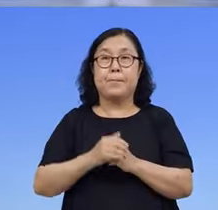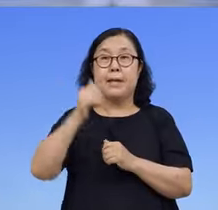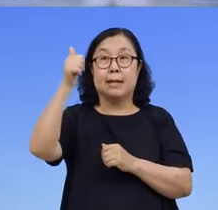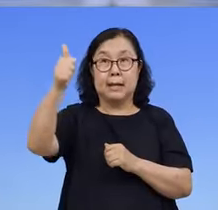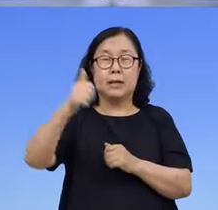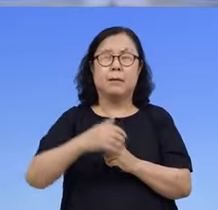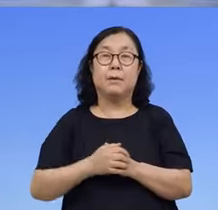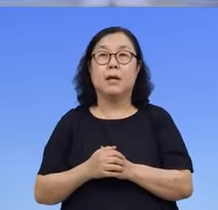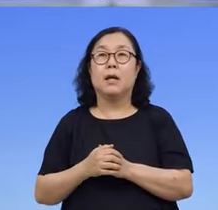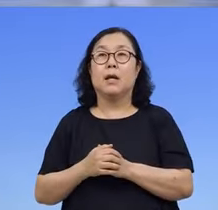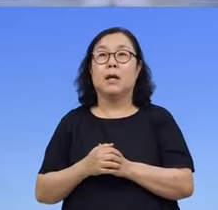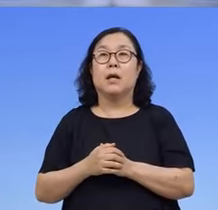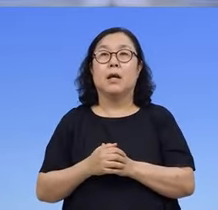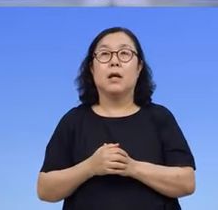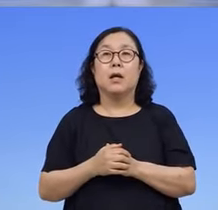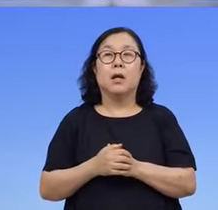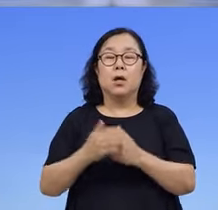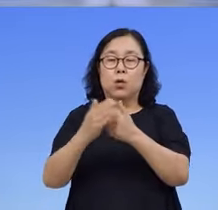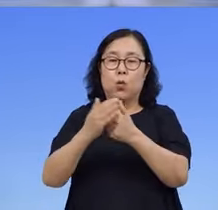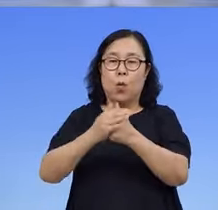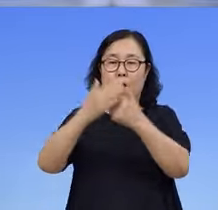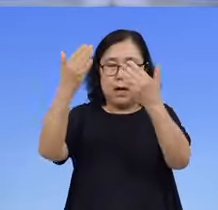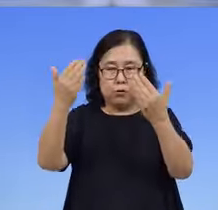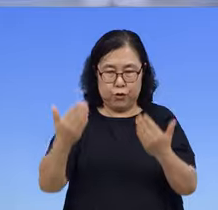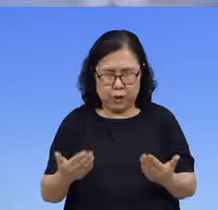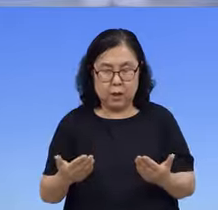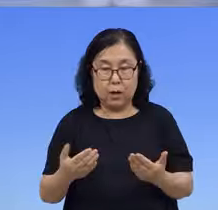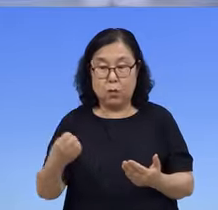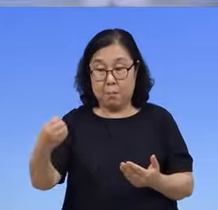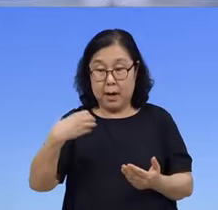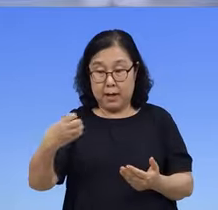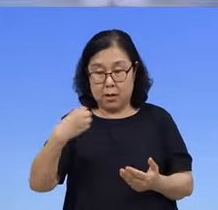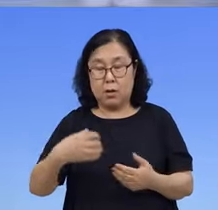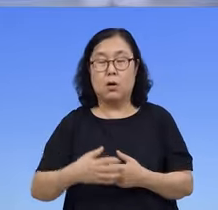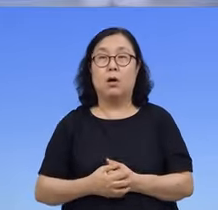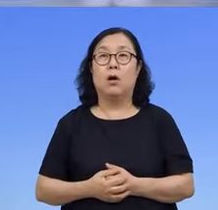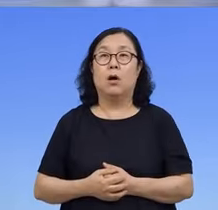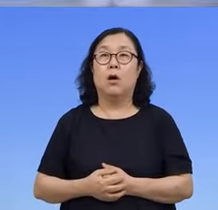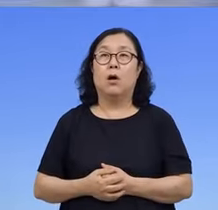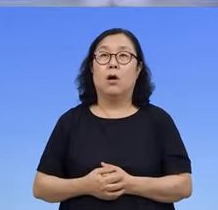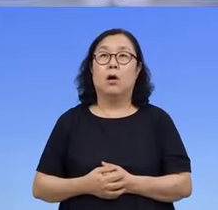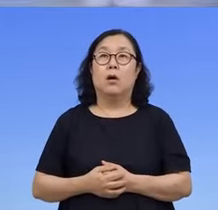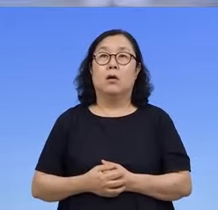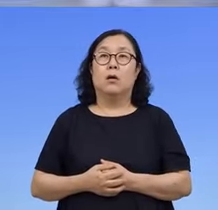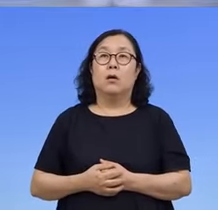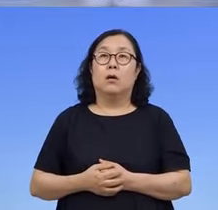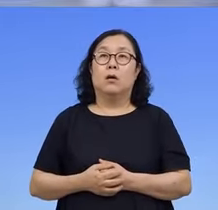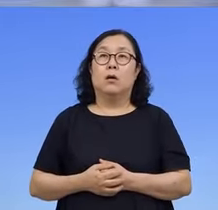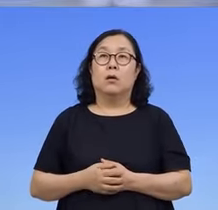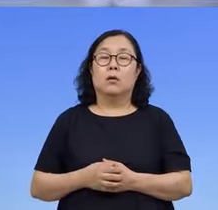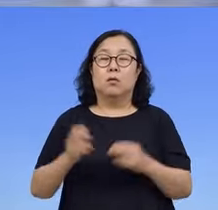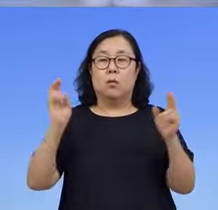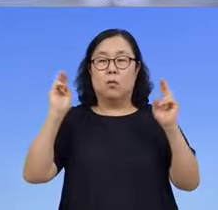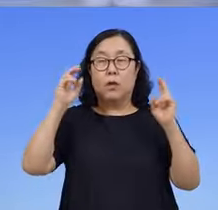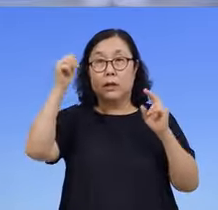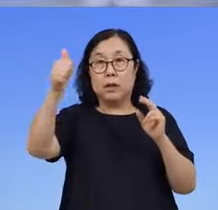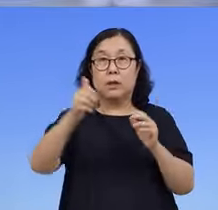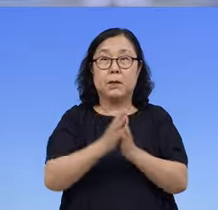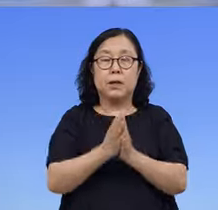믿겨지지가 않습니다. 도와주시겠다 그랬는데 설마 이렇게까지 도와주시랴 생각했는데요, 지금요 정식으로